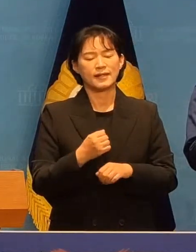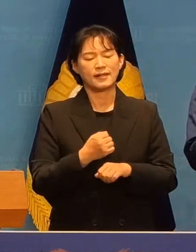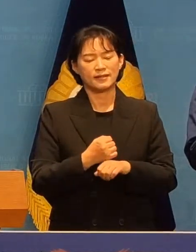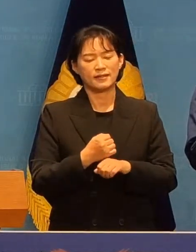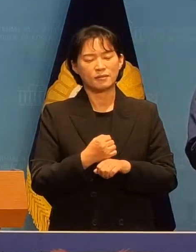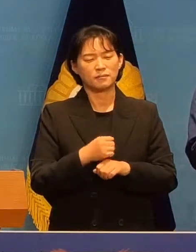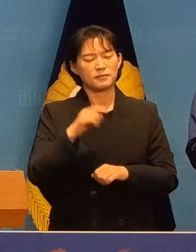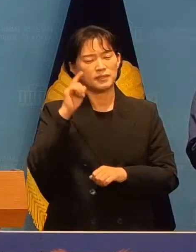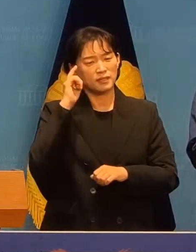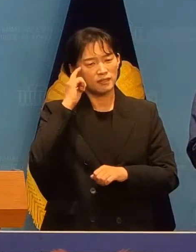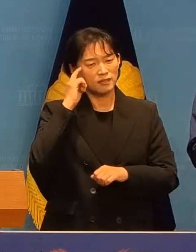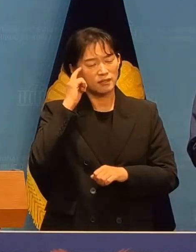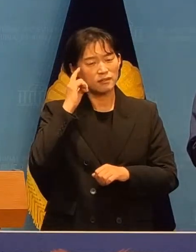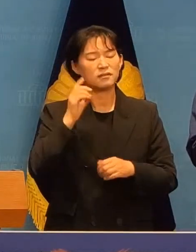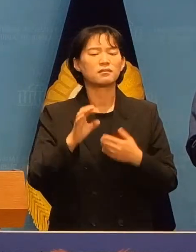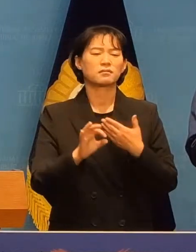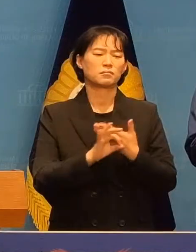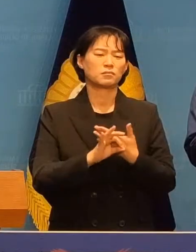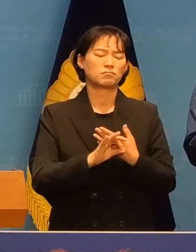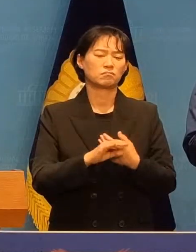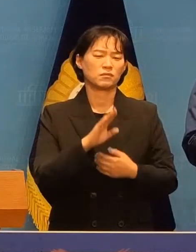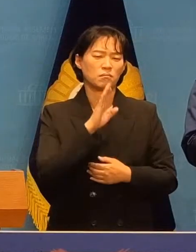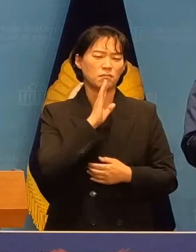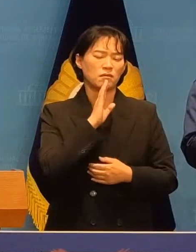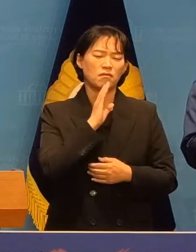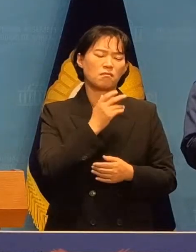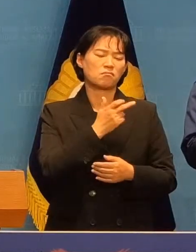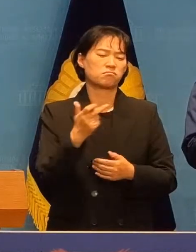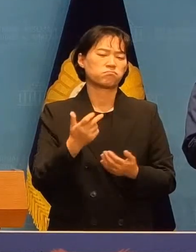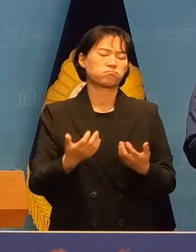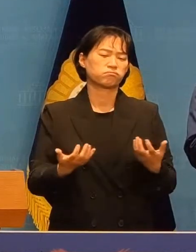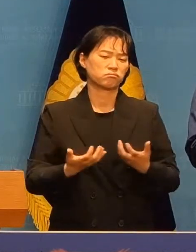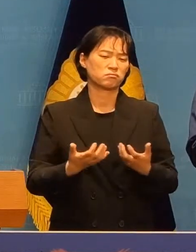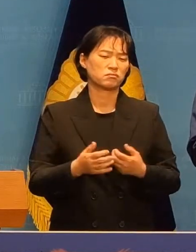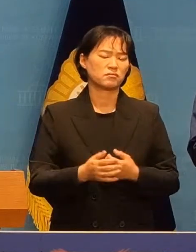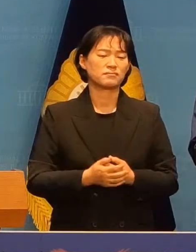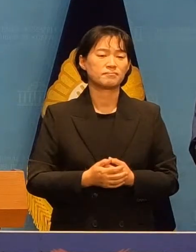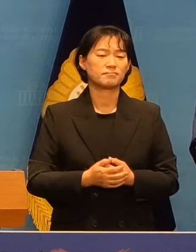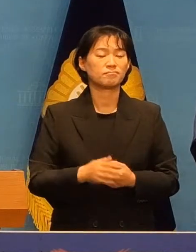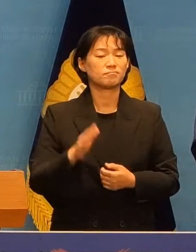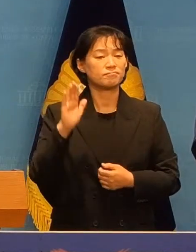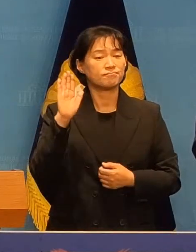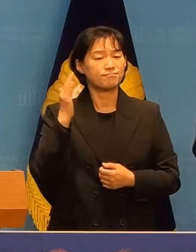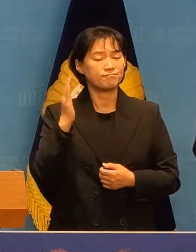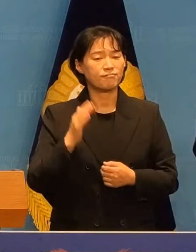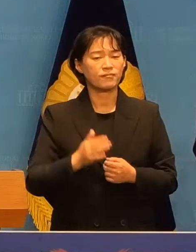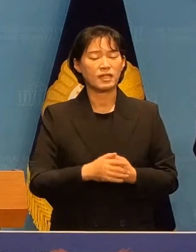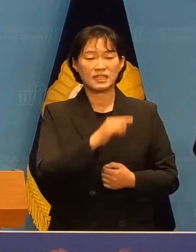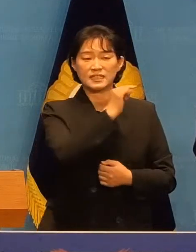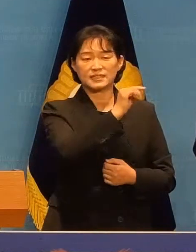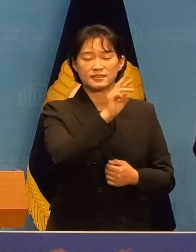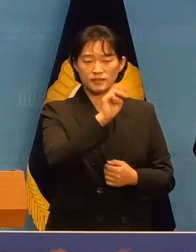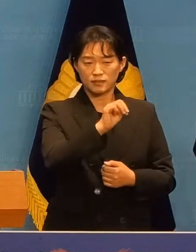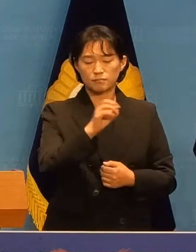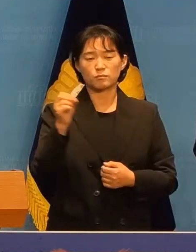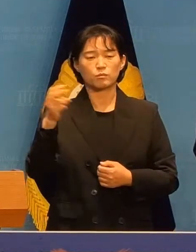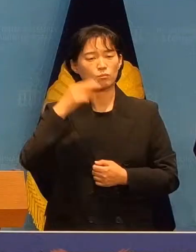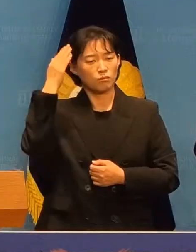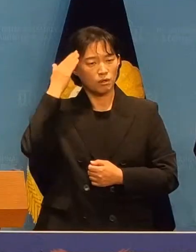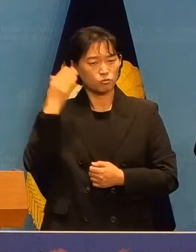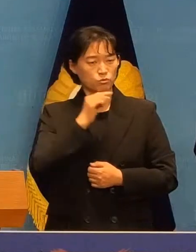작업이다라고 판단을 한다면 이것은 결코 작은 일이 아닙니다. 최근에 GM 그리고